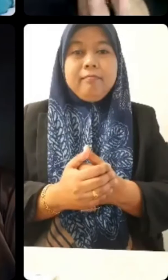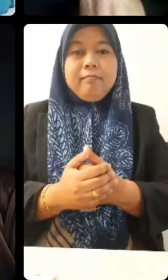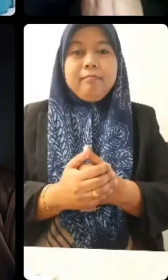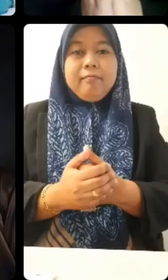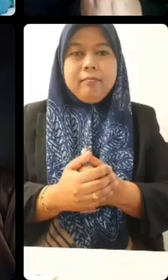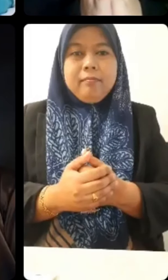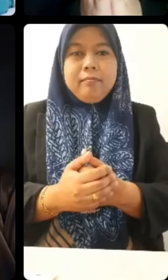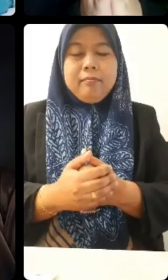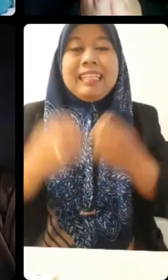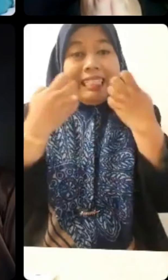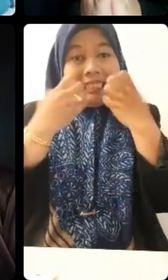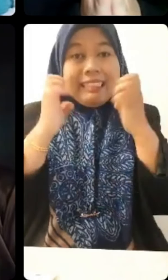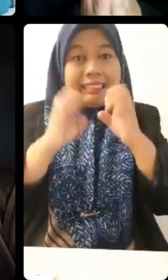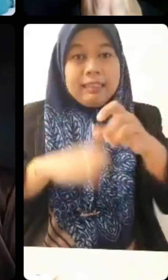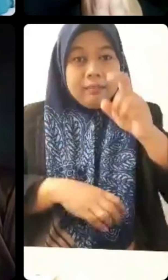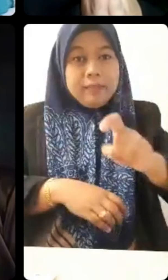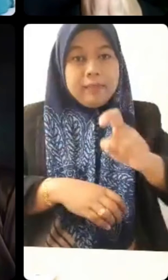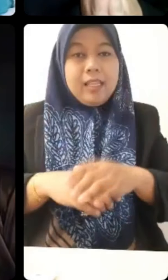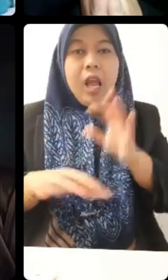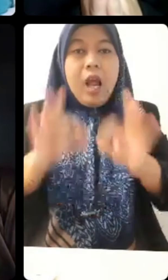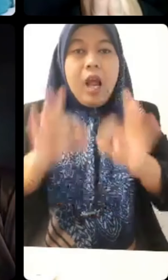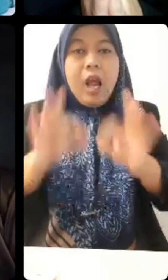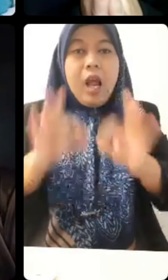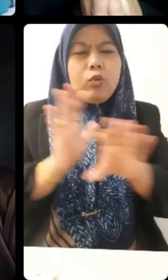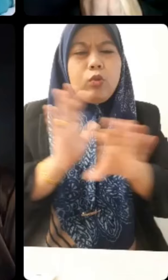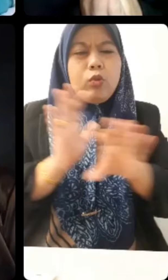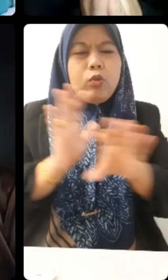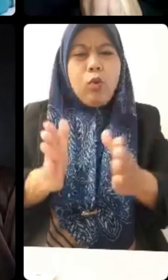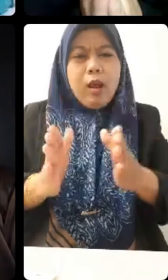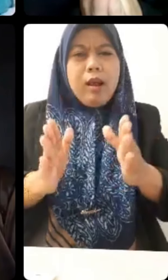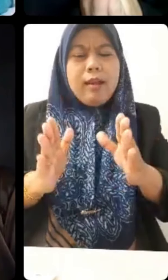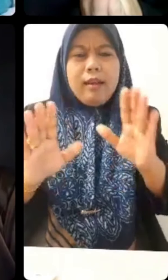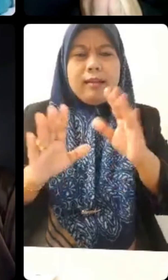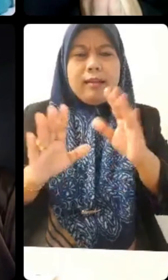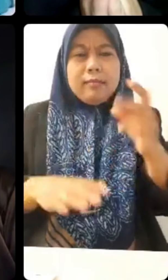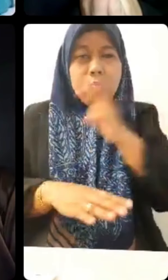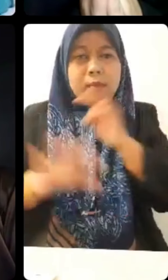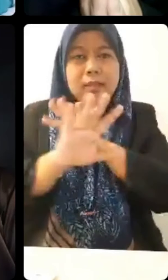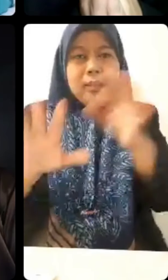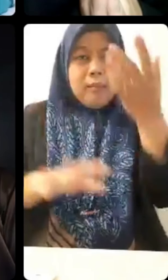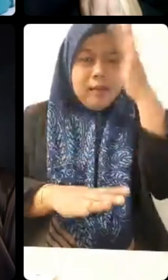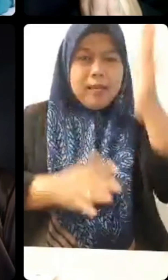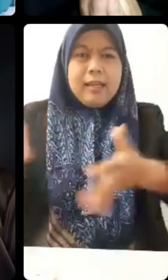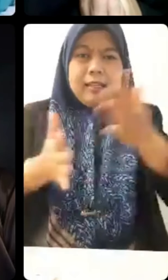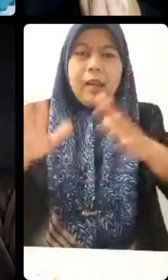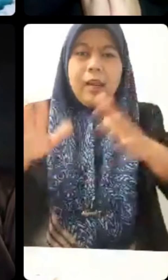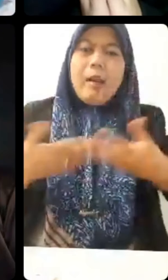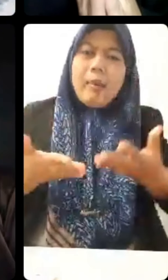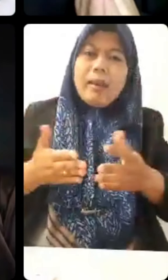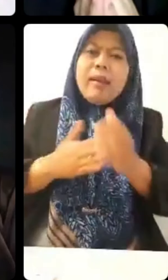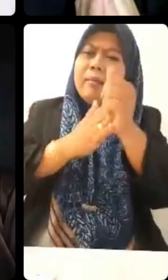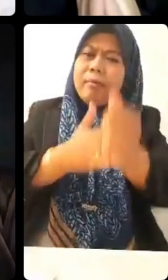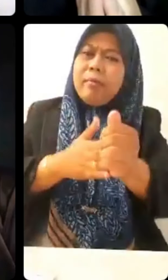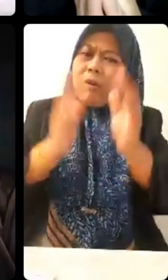mereka tak boleh kuasai bahasa isyarat, mereka tak boleh nak pimpin orang pekak. Itu sebenarnya. Kita sebenarnya sama je. Cuma